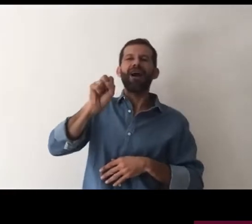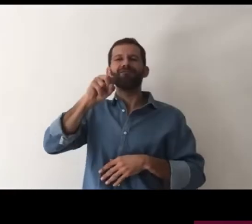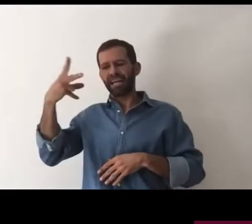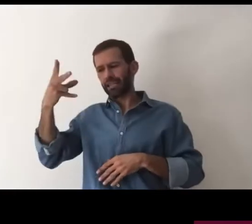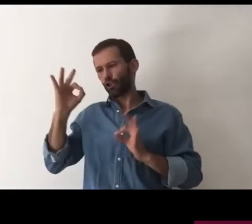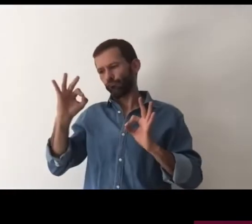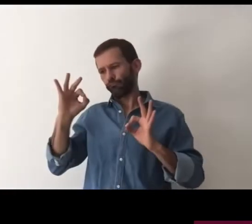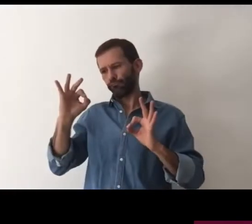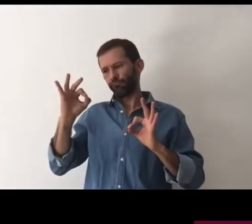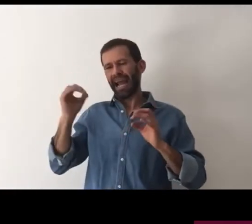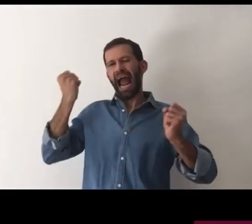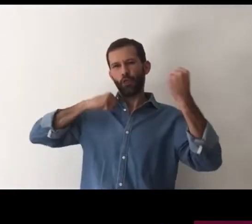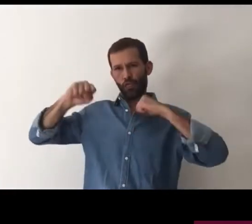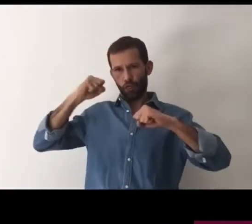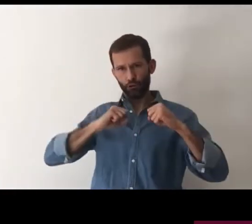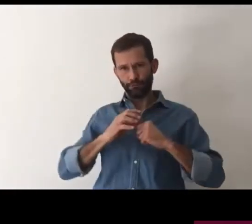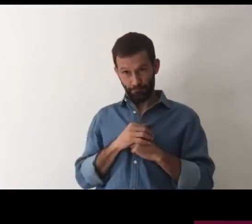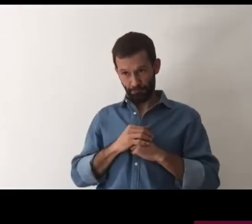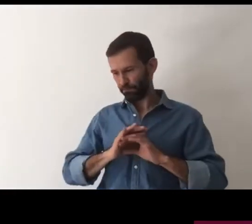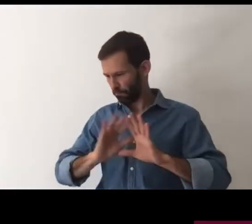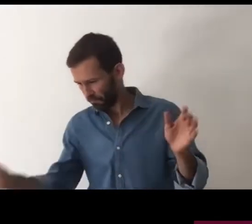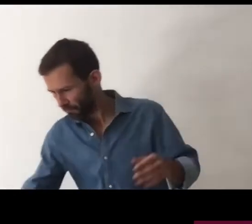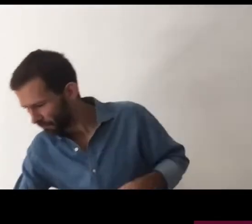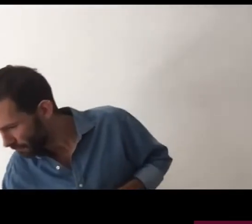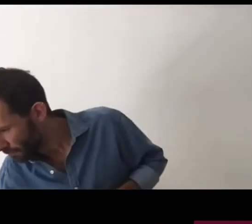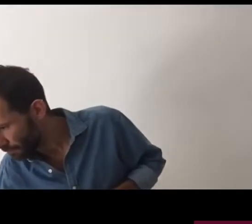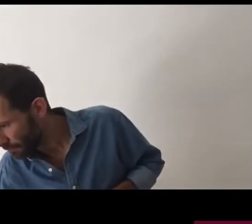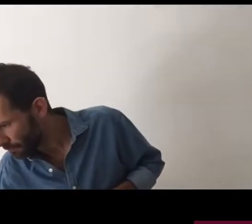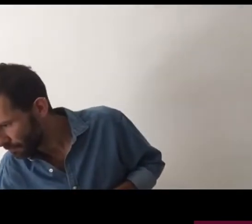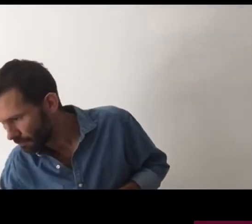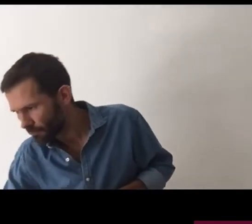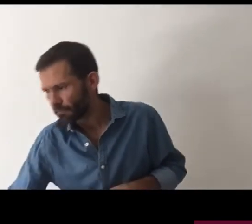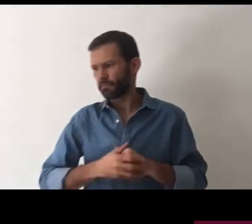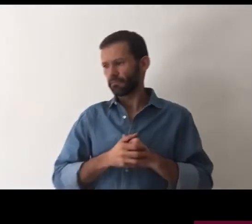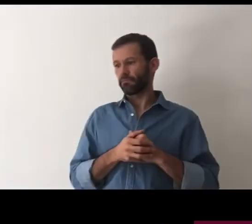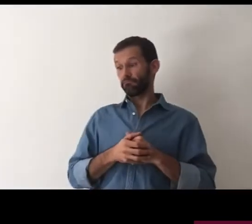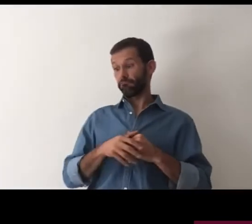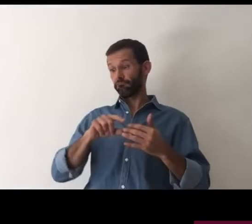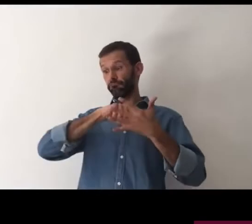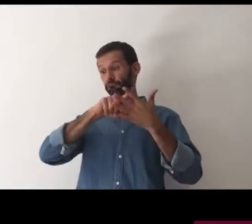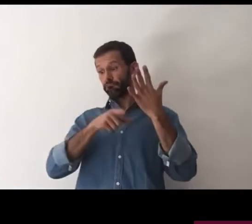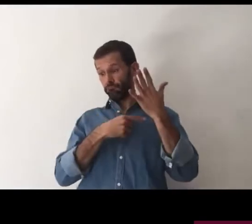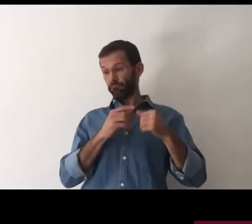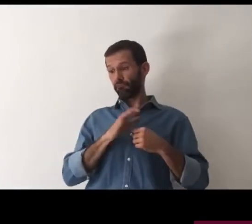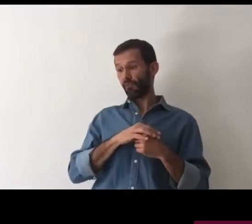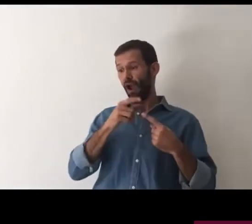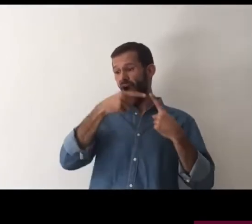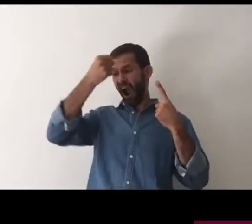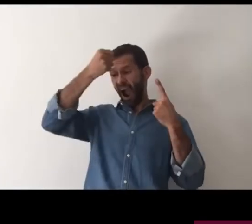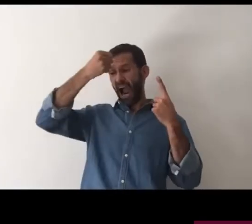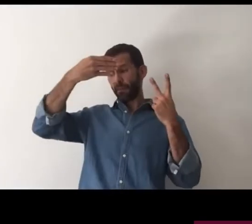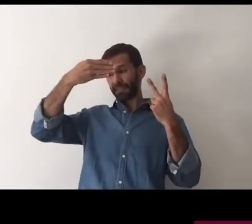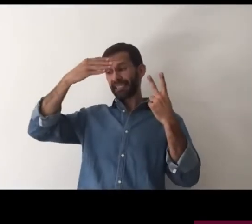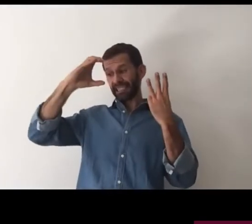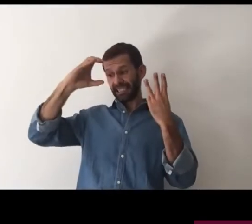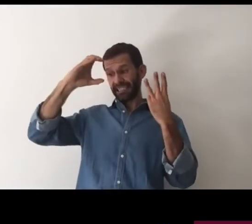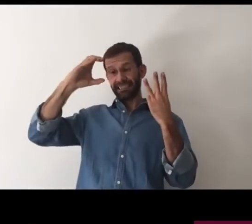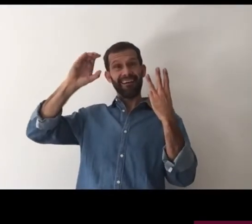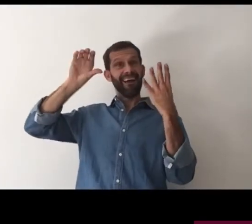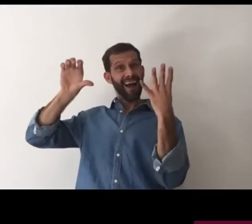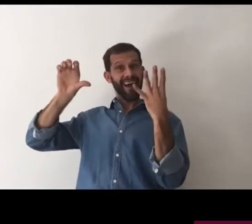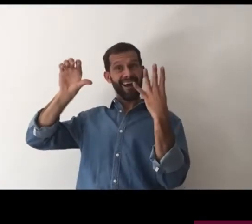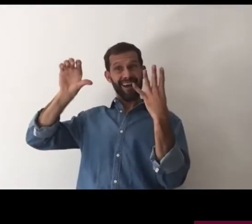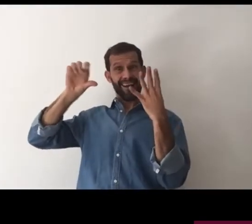signo para ver si efectivamente hay un efecto de actuación por el cual tú retienes mejor la palabra en la segunda lengua.